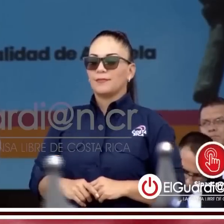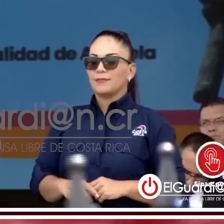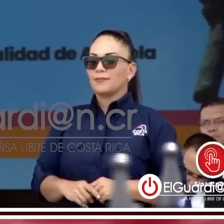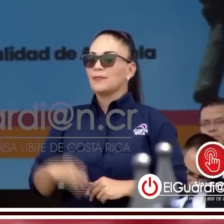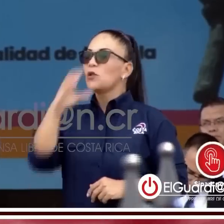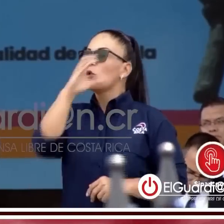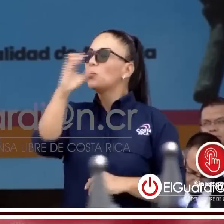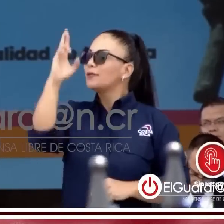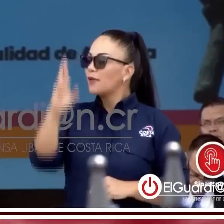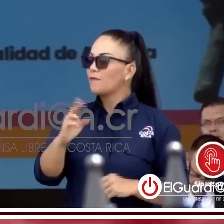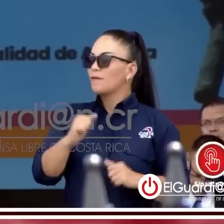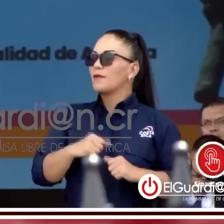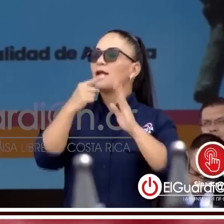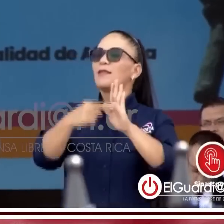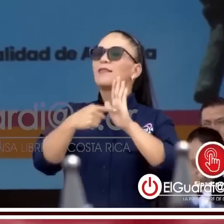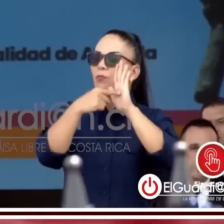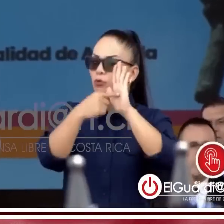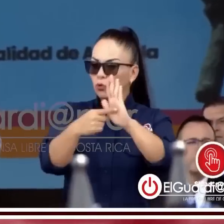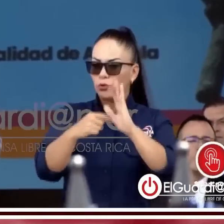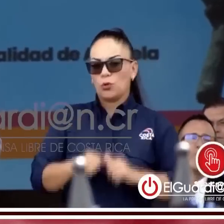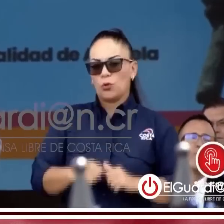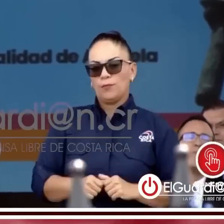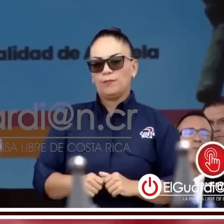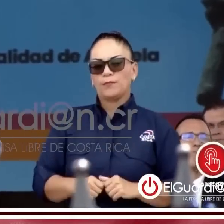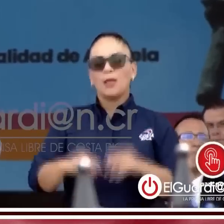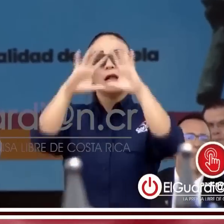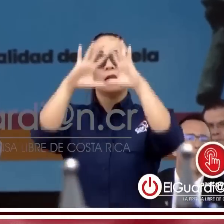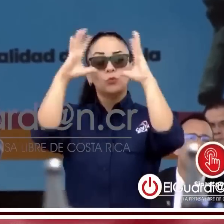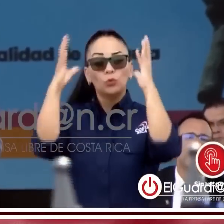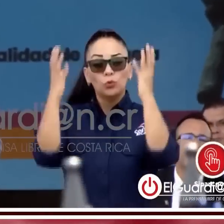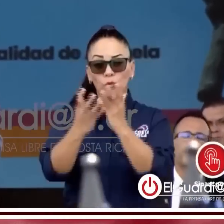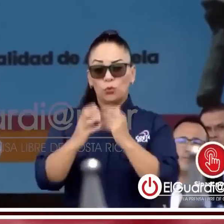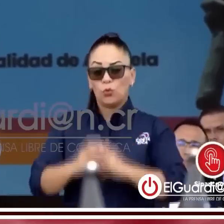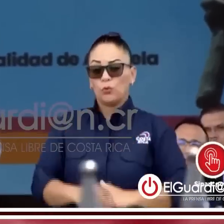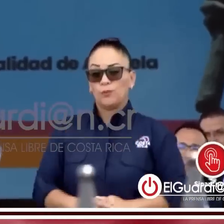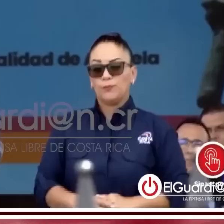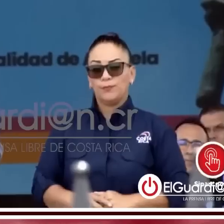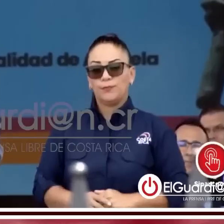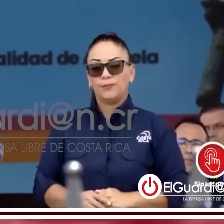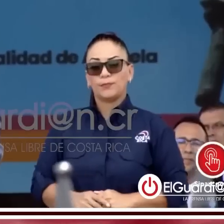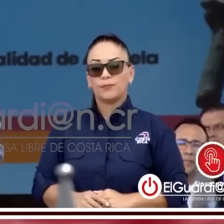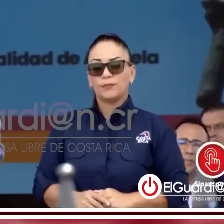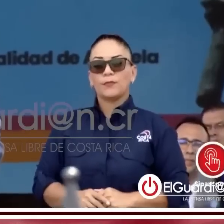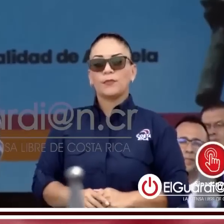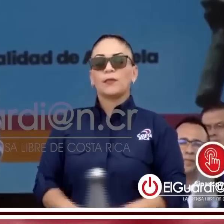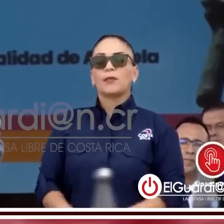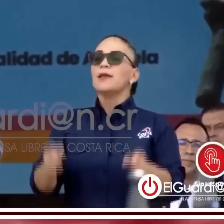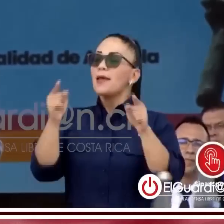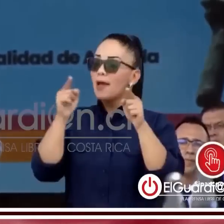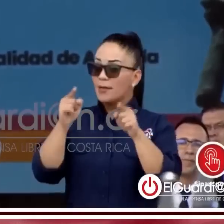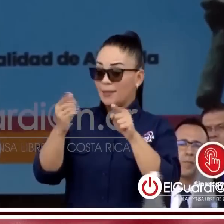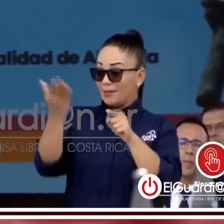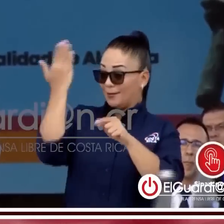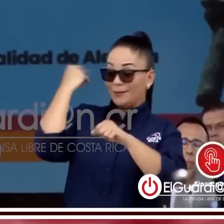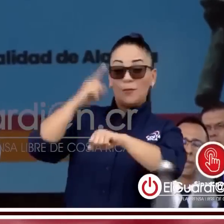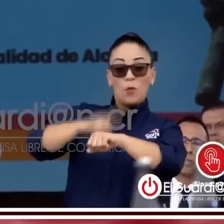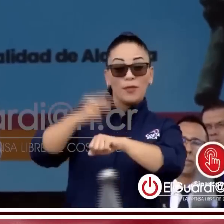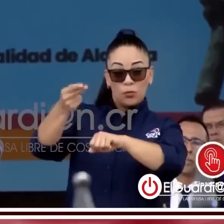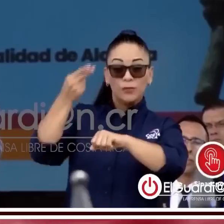Costa Rica le demostró al mundo en esa